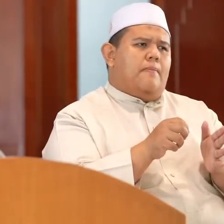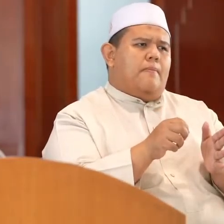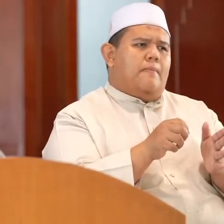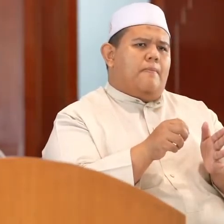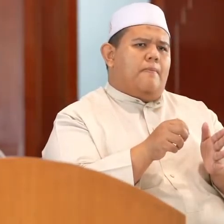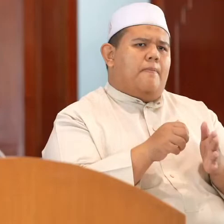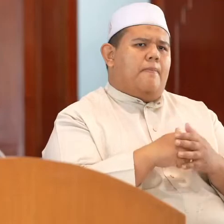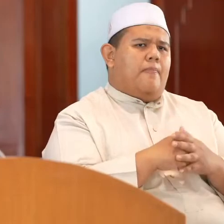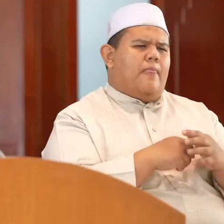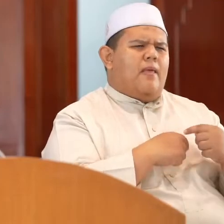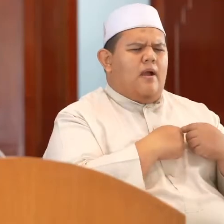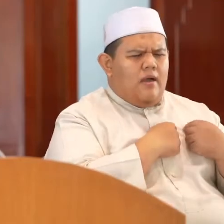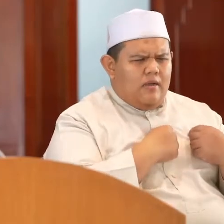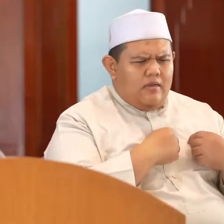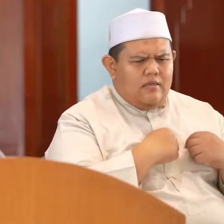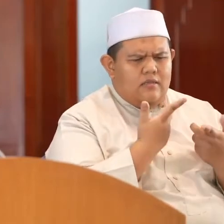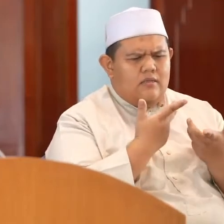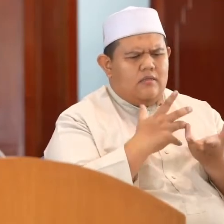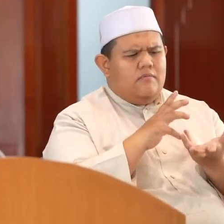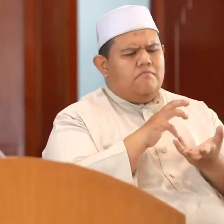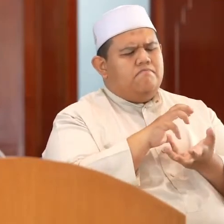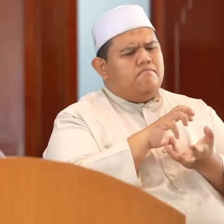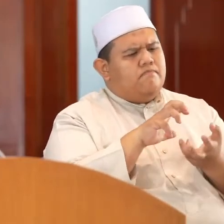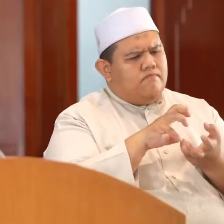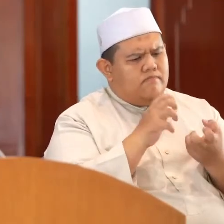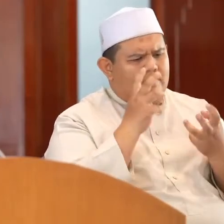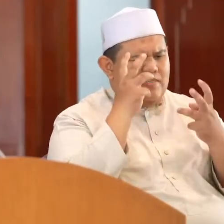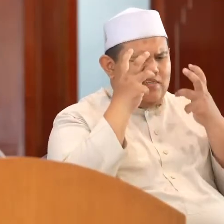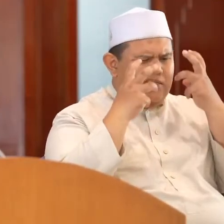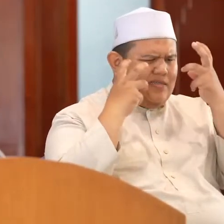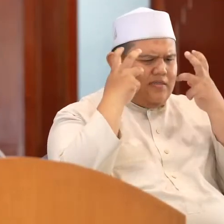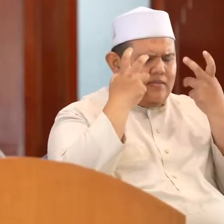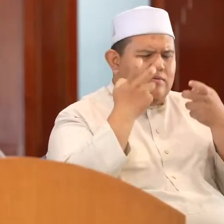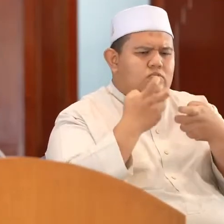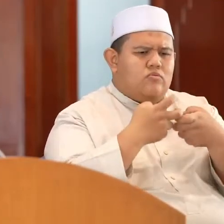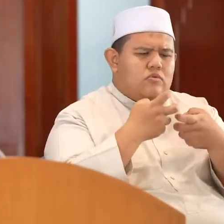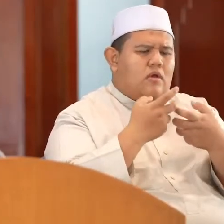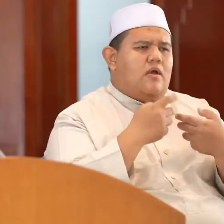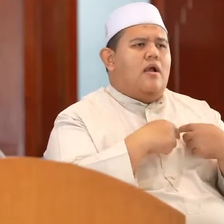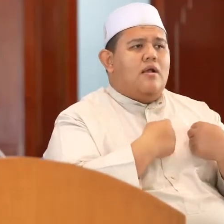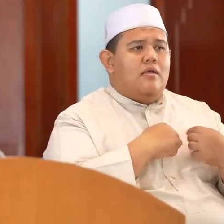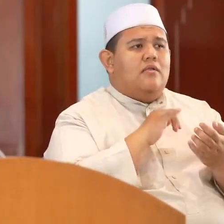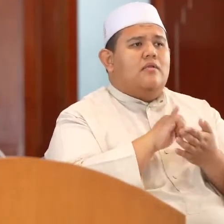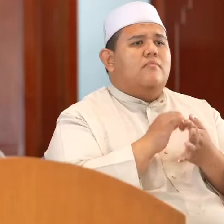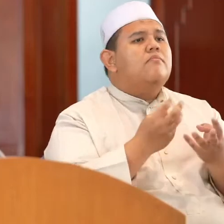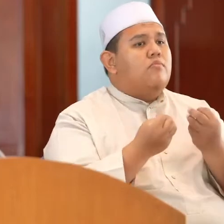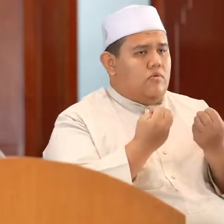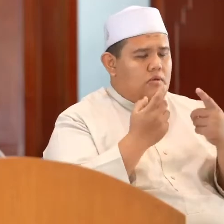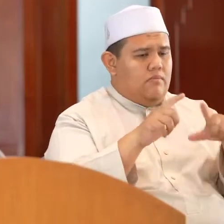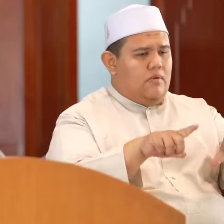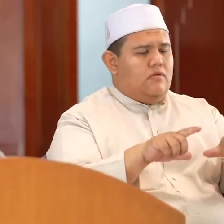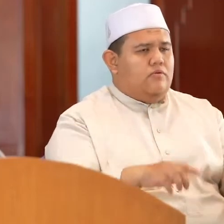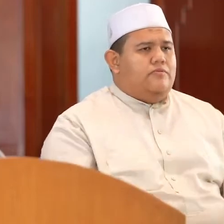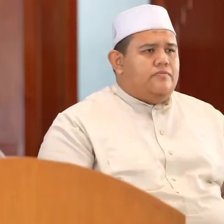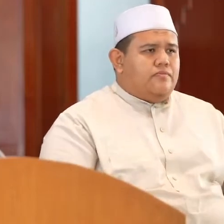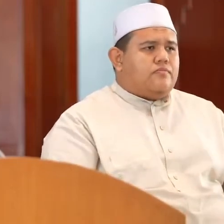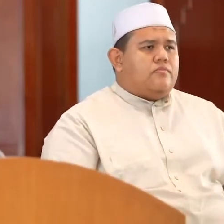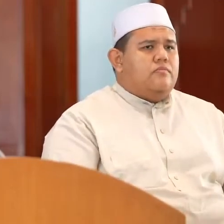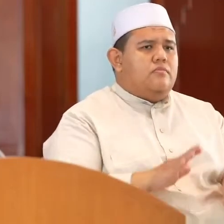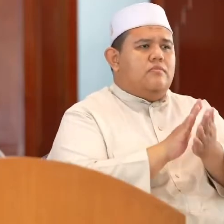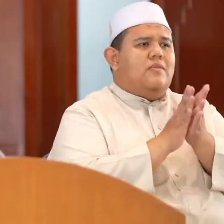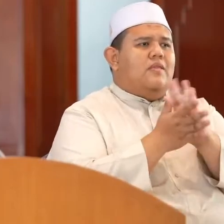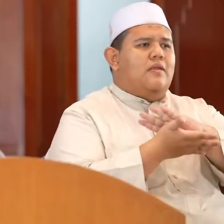keruh hatinya, risau hatinya, susah hatinya. Ini mungkin berlaku macam tu.